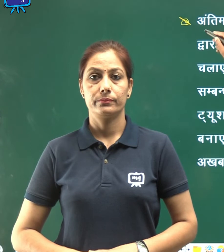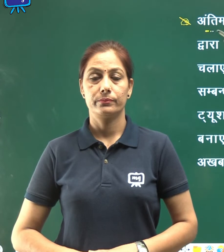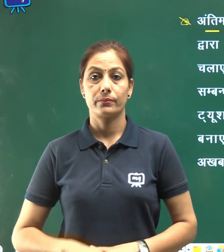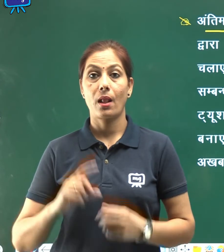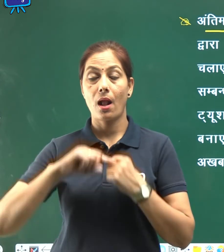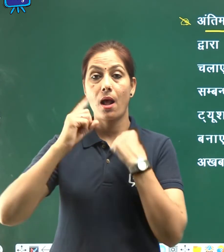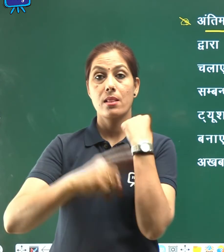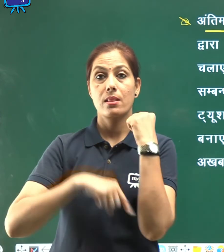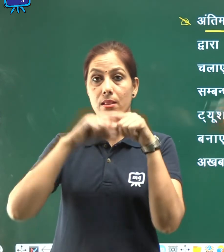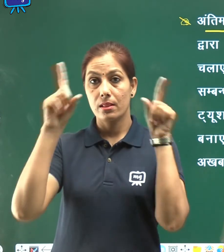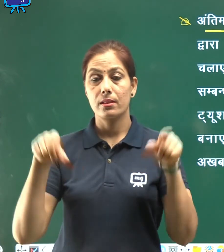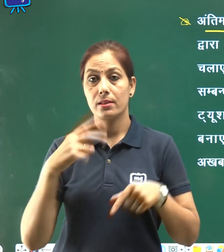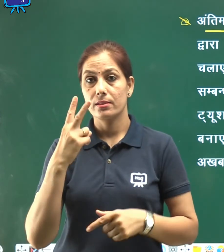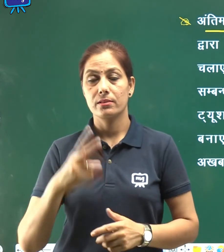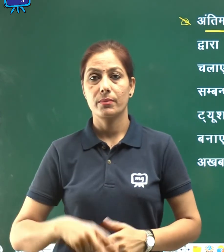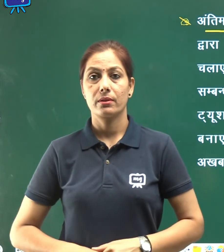अंतिम दृश्य में